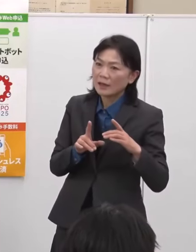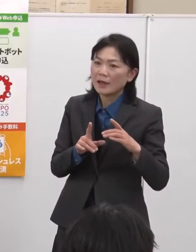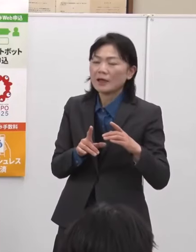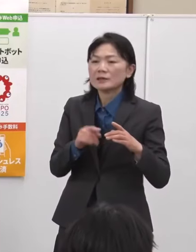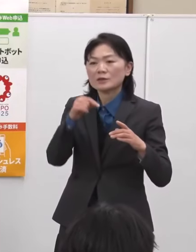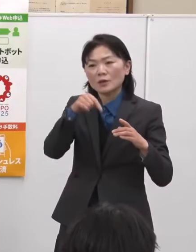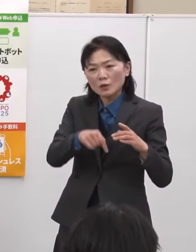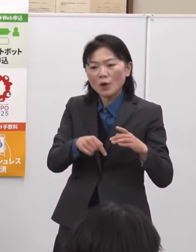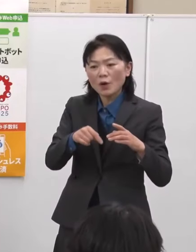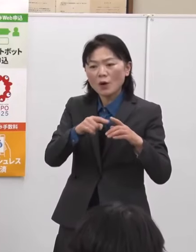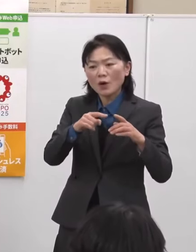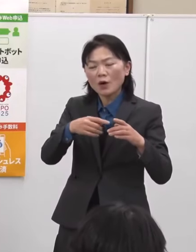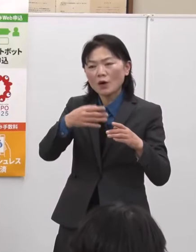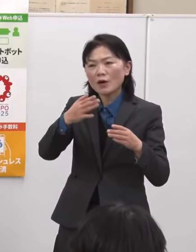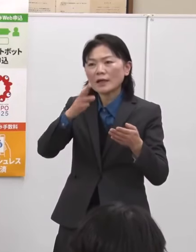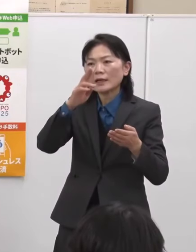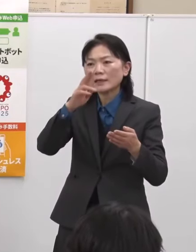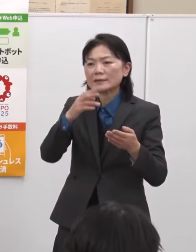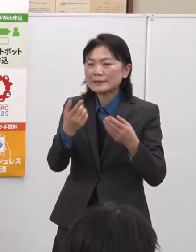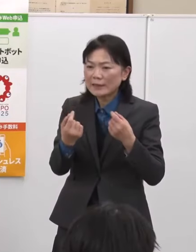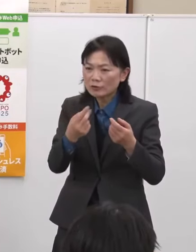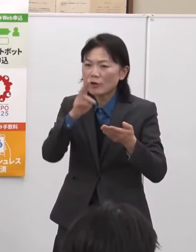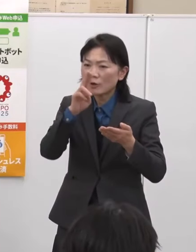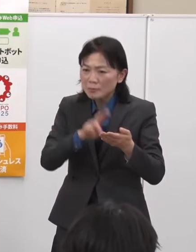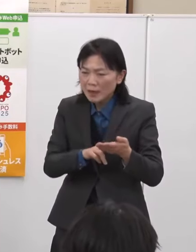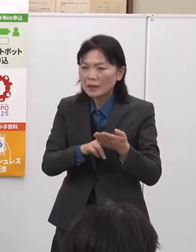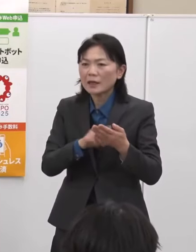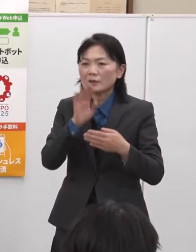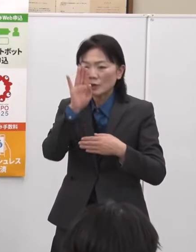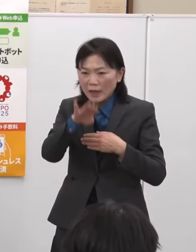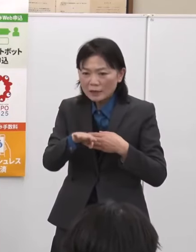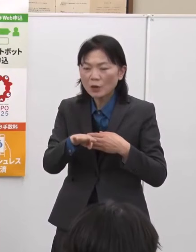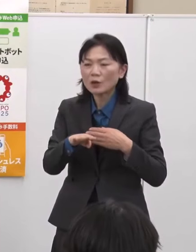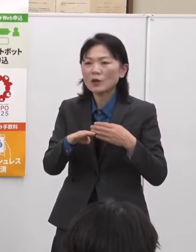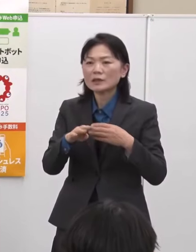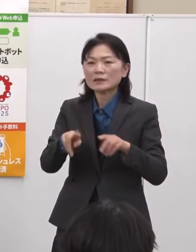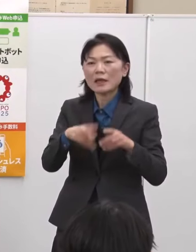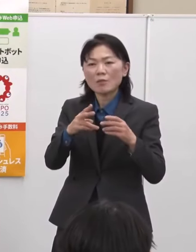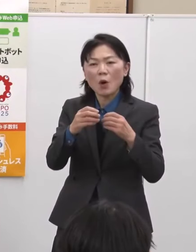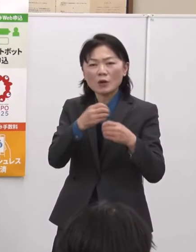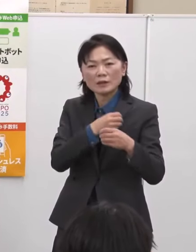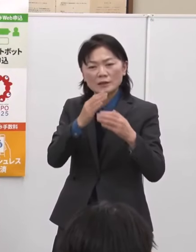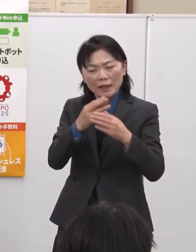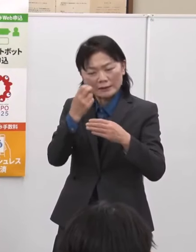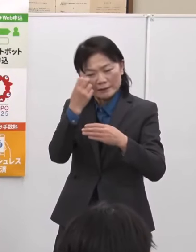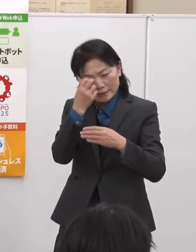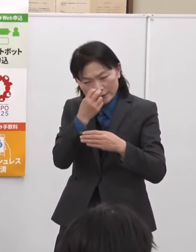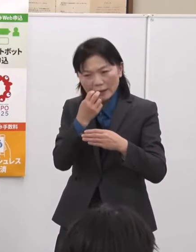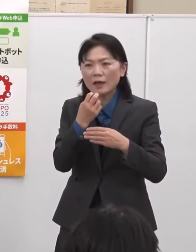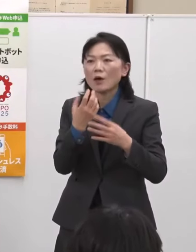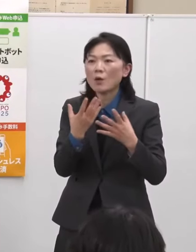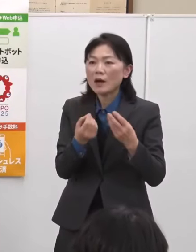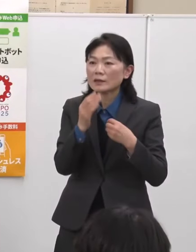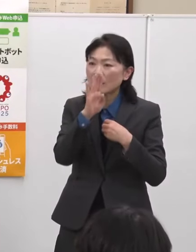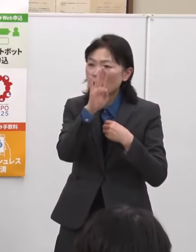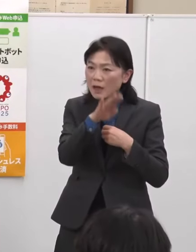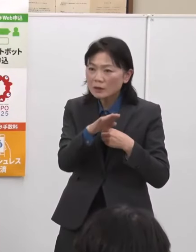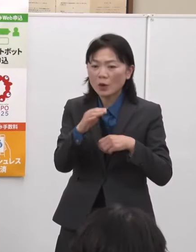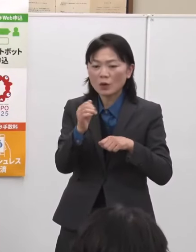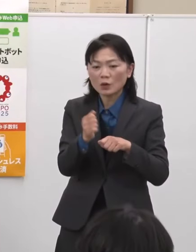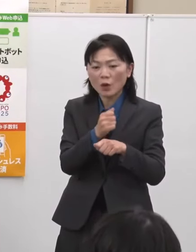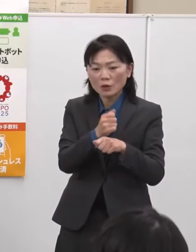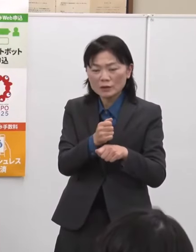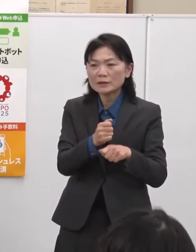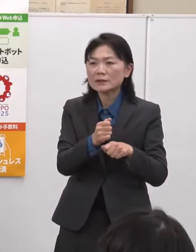して、その後専門委員会に審査をしてもらって、その後工事の着工の許可が出